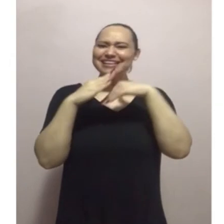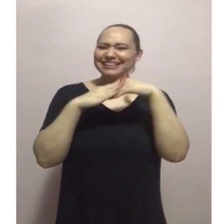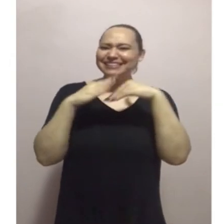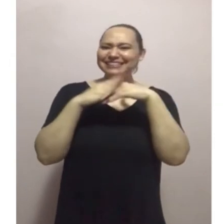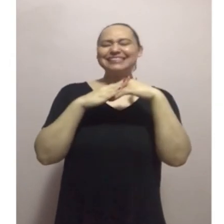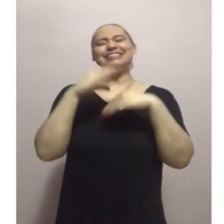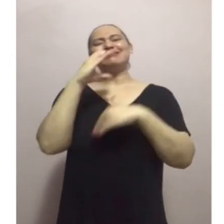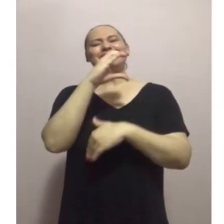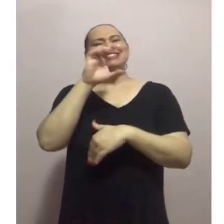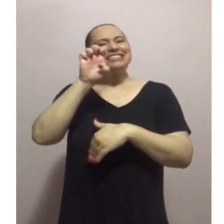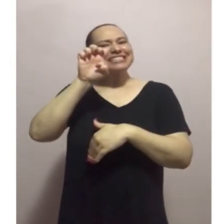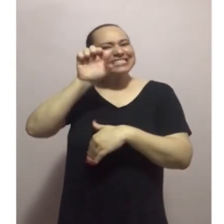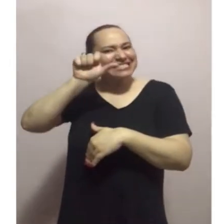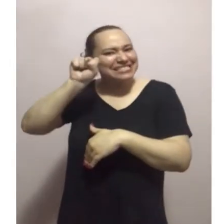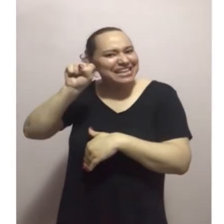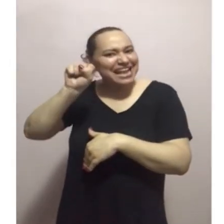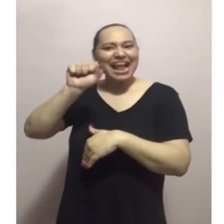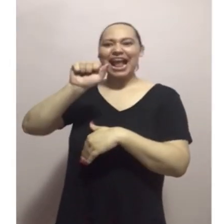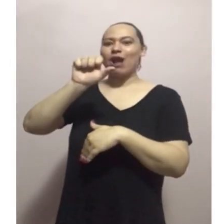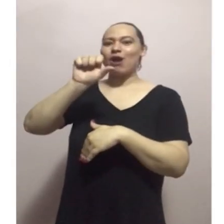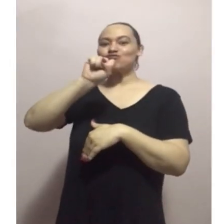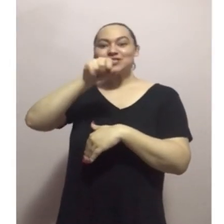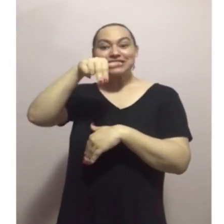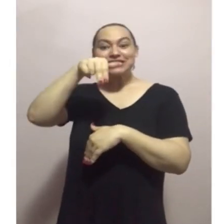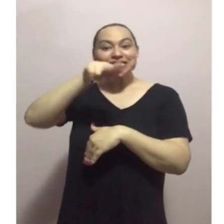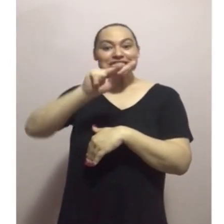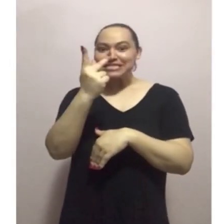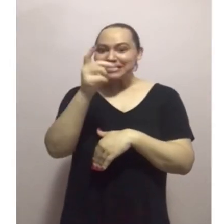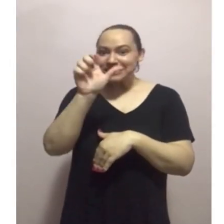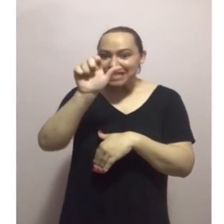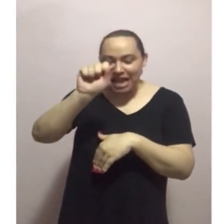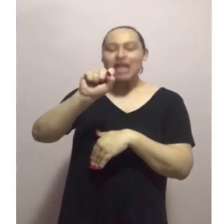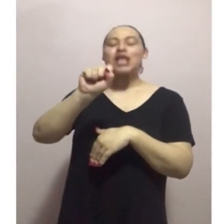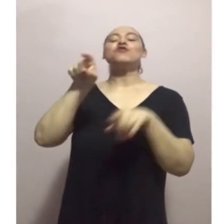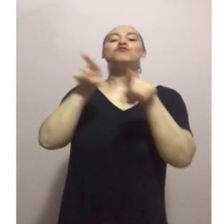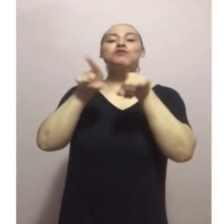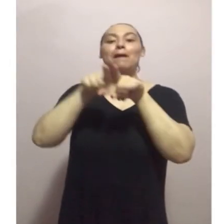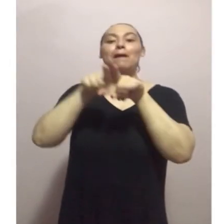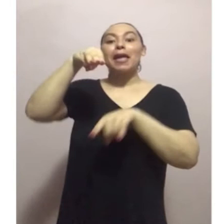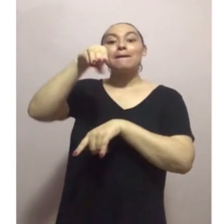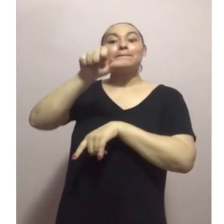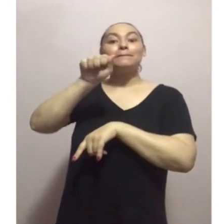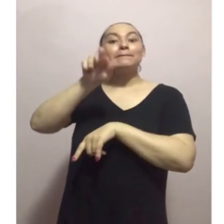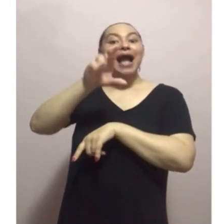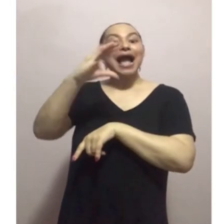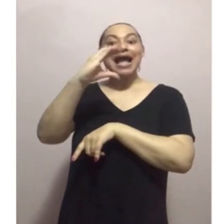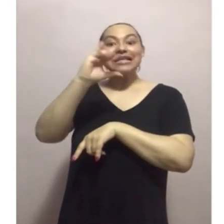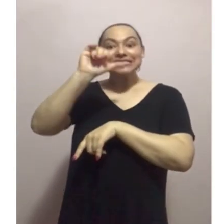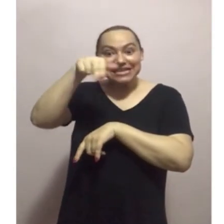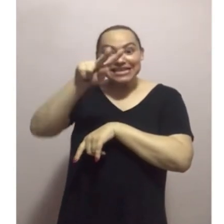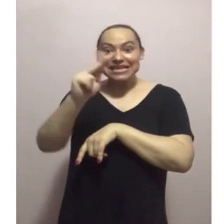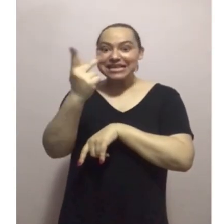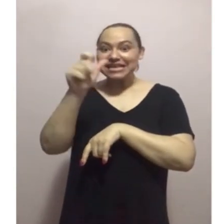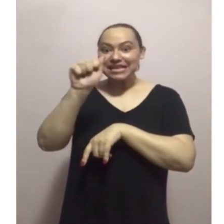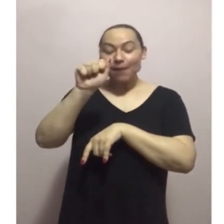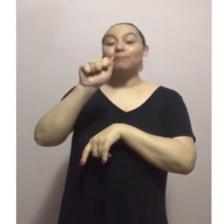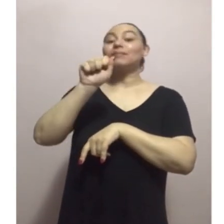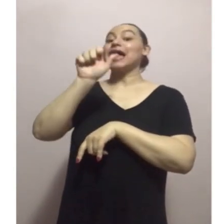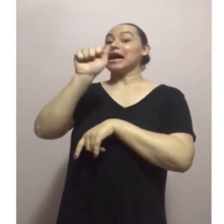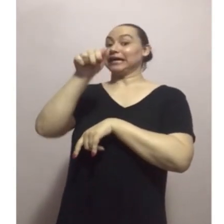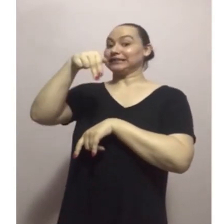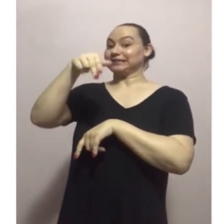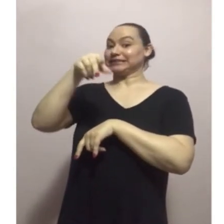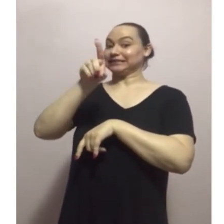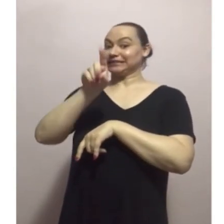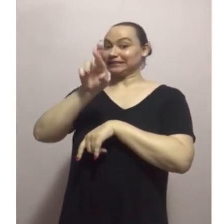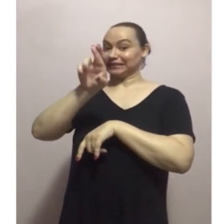aqui, Marcinha Viana, que bom, gente. Muita gente que a gente ama e adora estar aqui. Obrigada pela audiência de vocês.